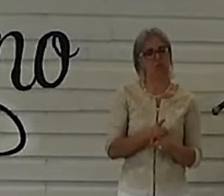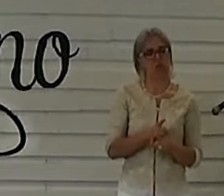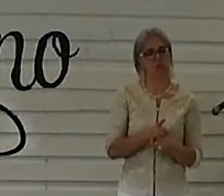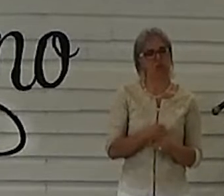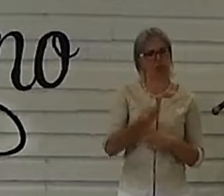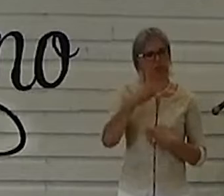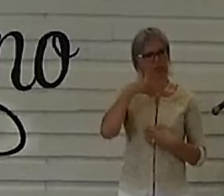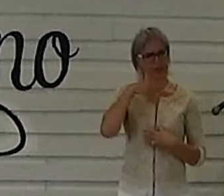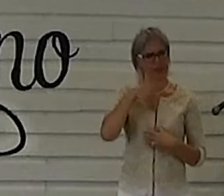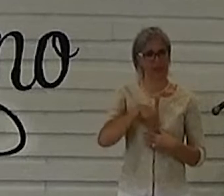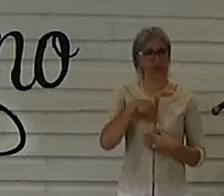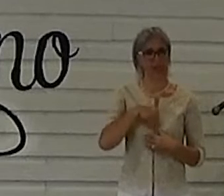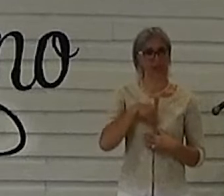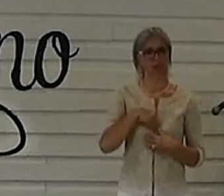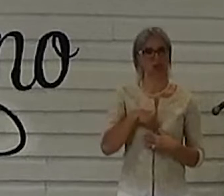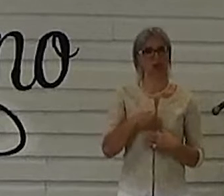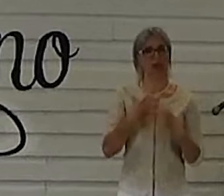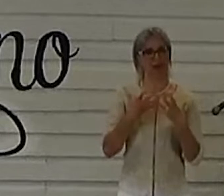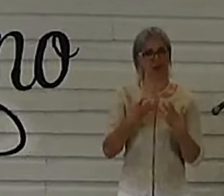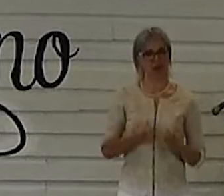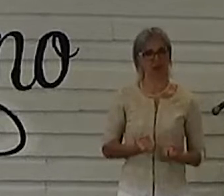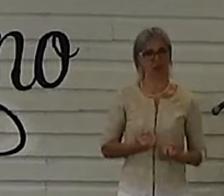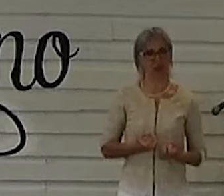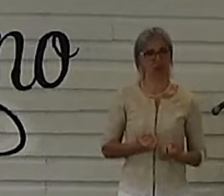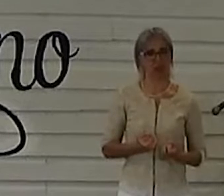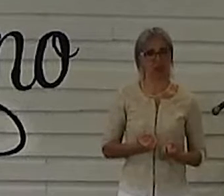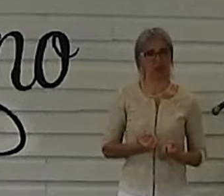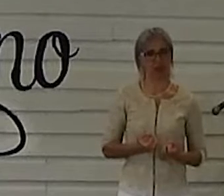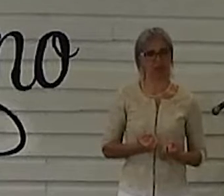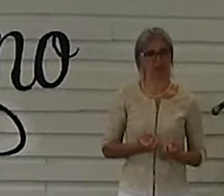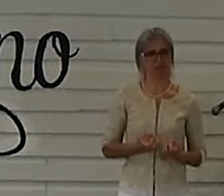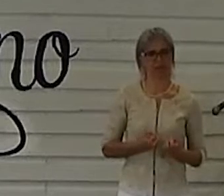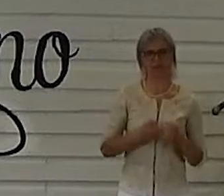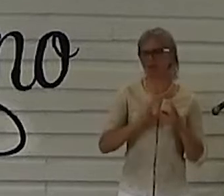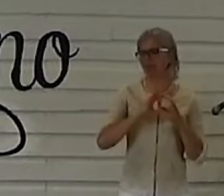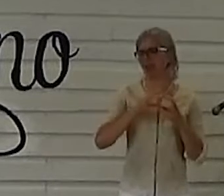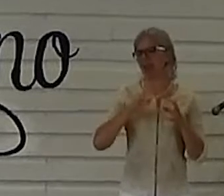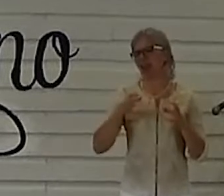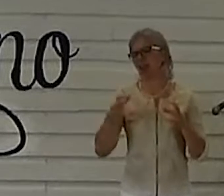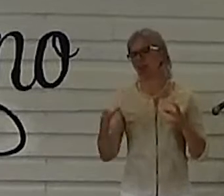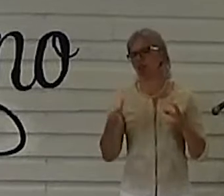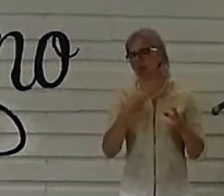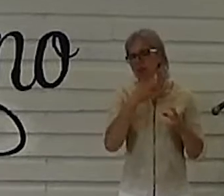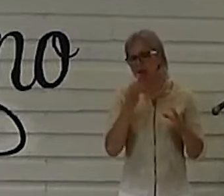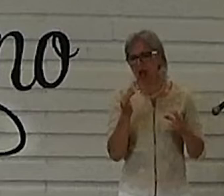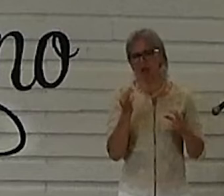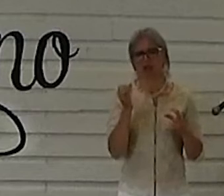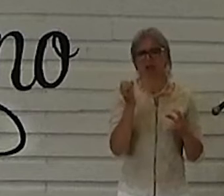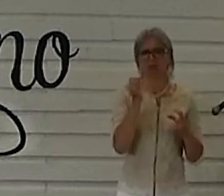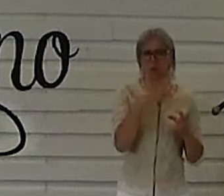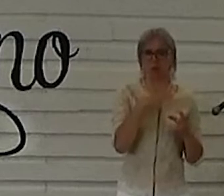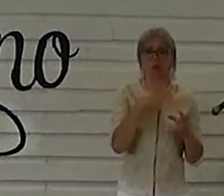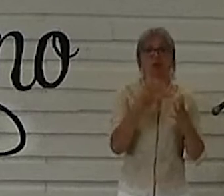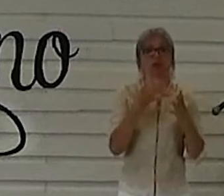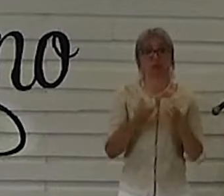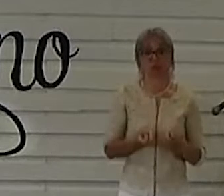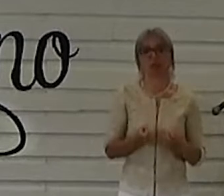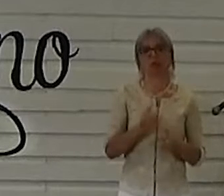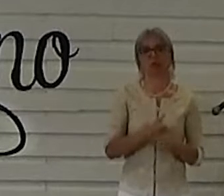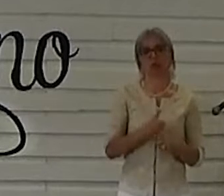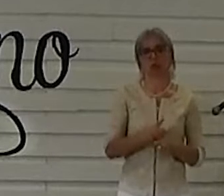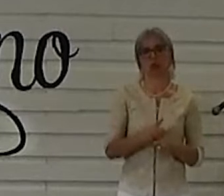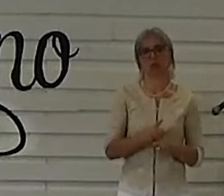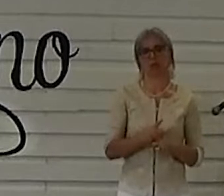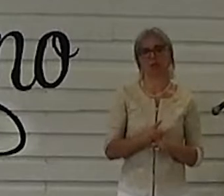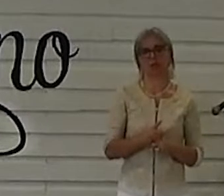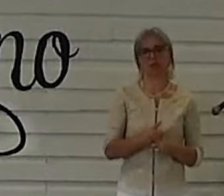dentro di noi, sapere accettare determinate cose. Se volete i versi, se state prendendo appunti, vi darò anche i